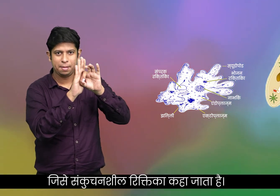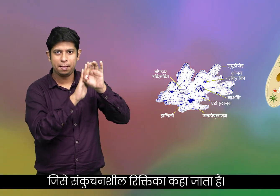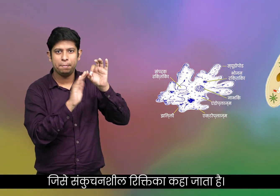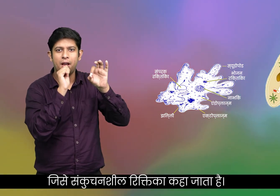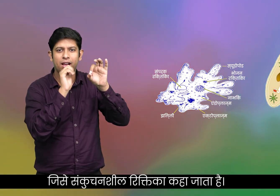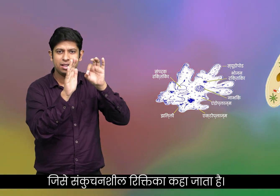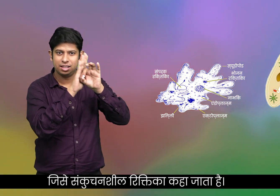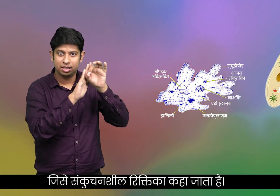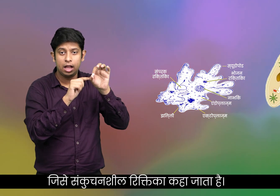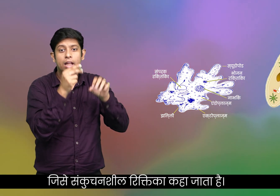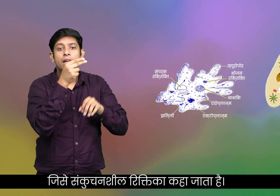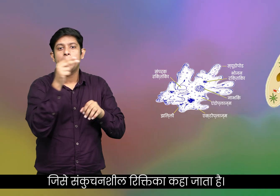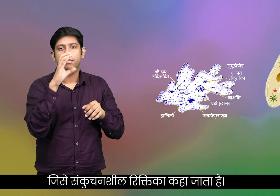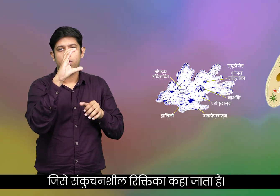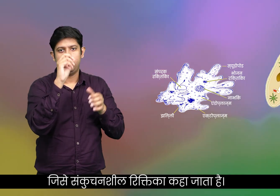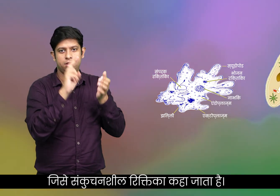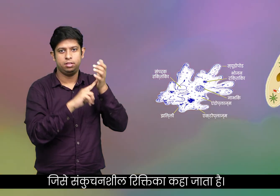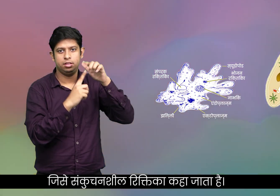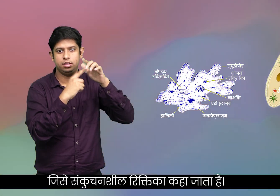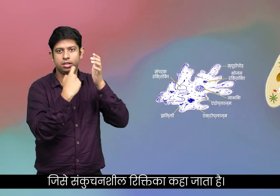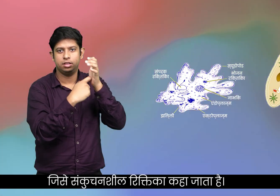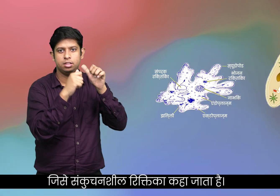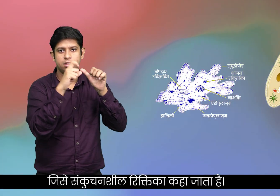संकुचनशील रिक्तिका कहा जाता है।